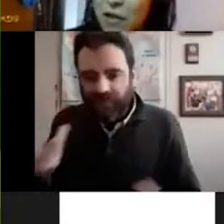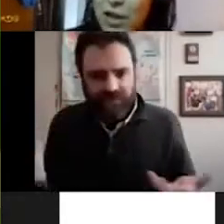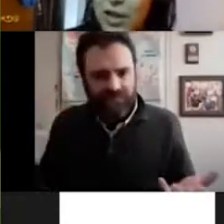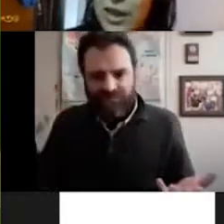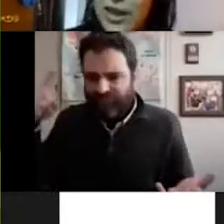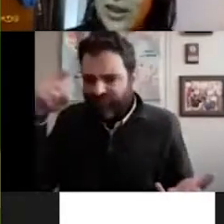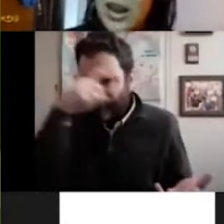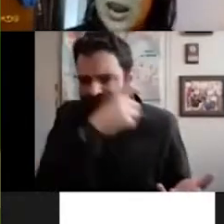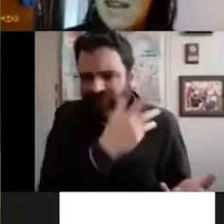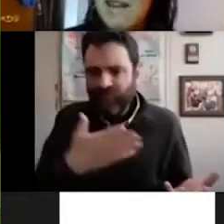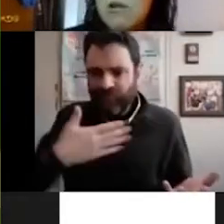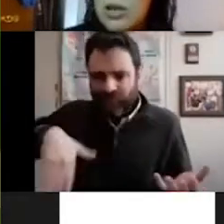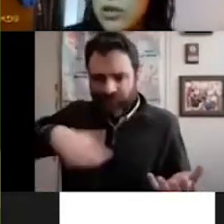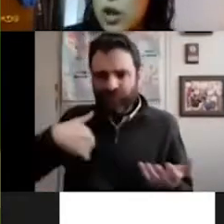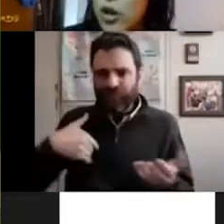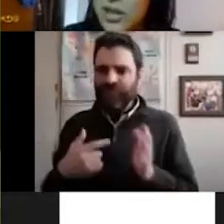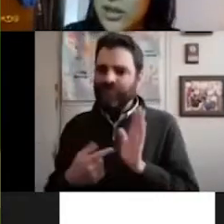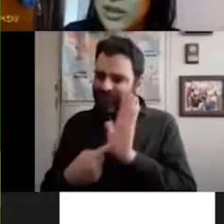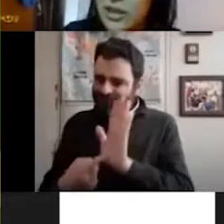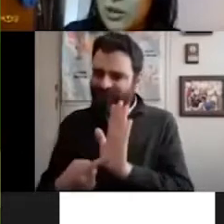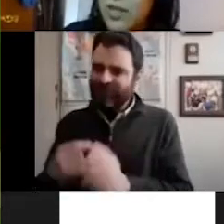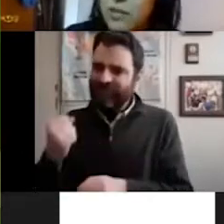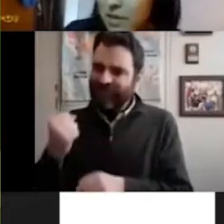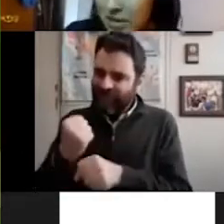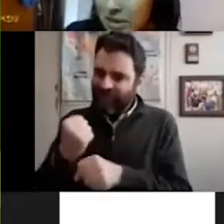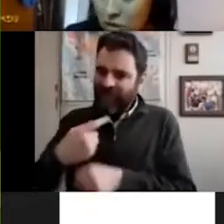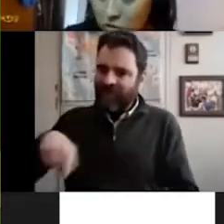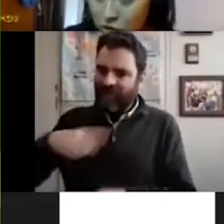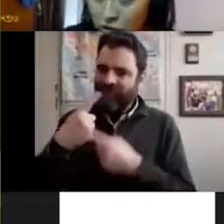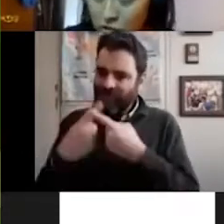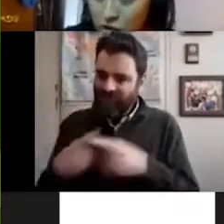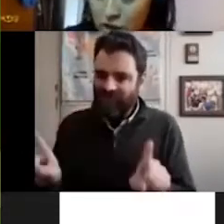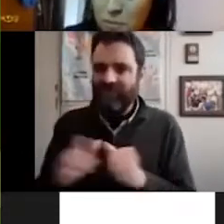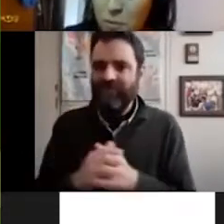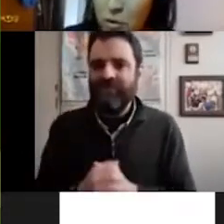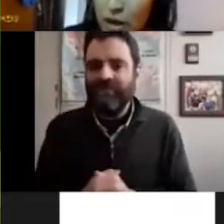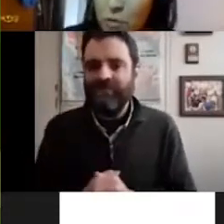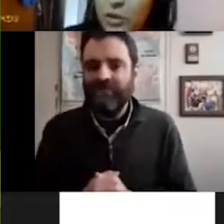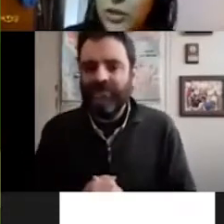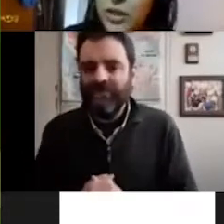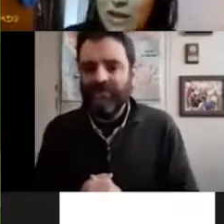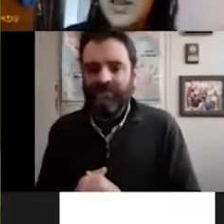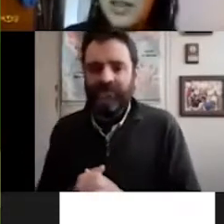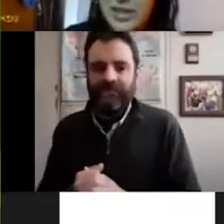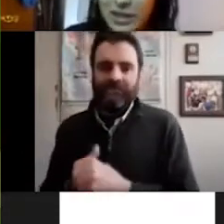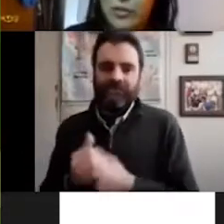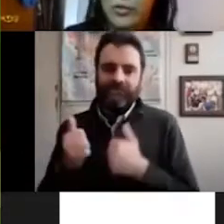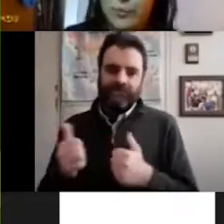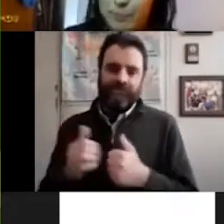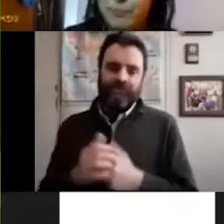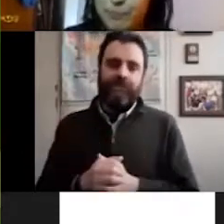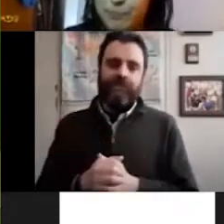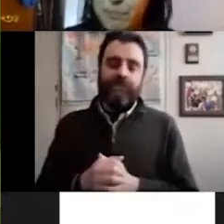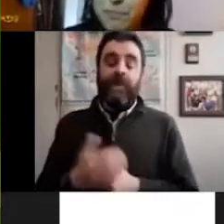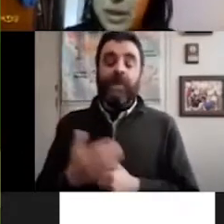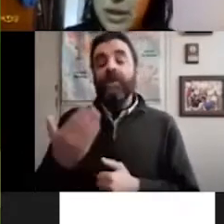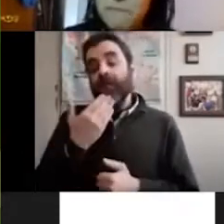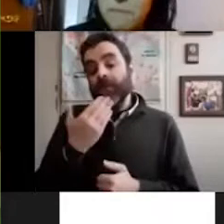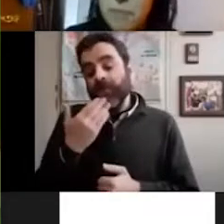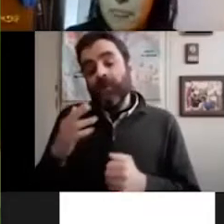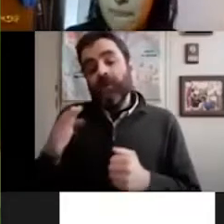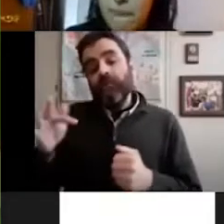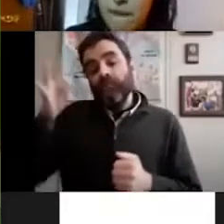sentido? En la calidad de la educación de los oyentes. No es difícil, nosotros hemos mostrado nuestro trabajo y es distinto.